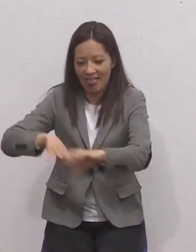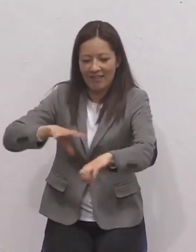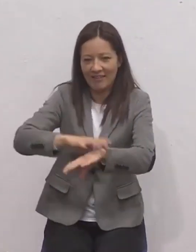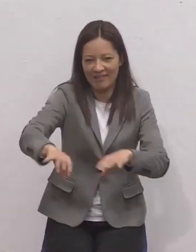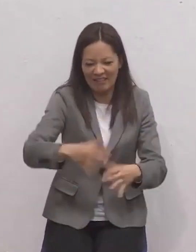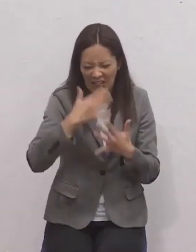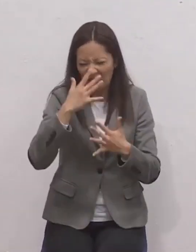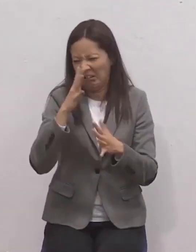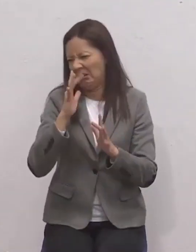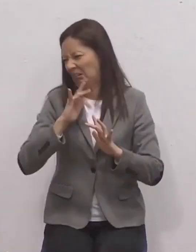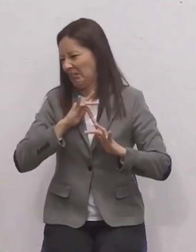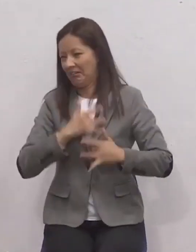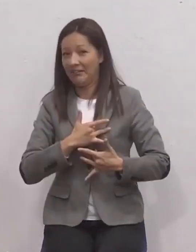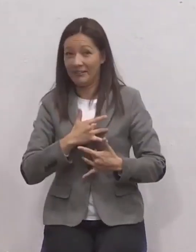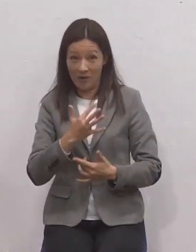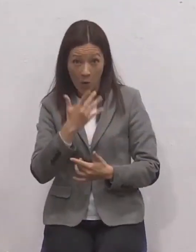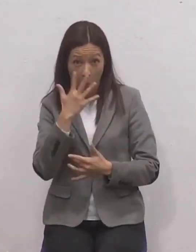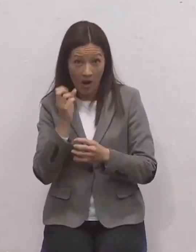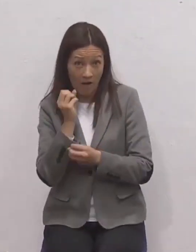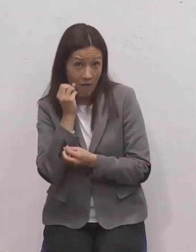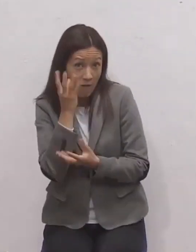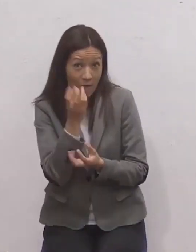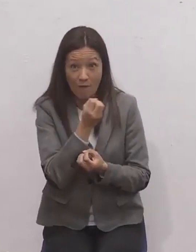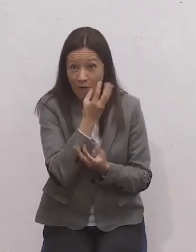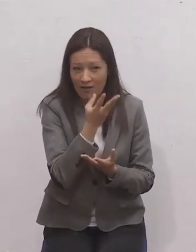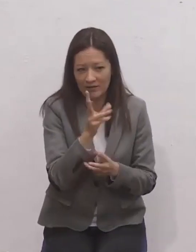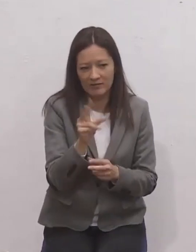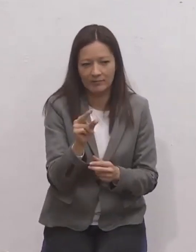ver a qué le huele, a rosas,